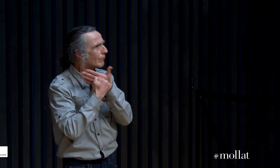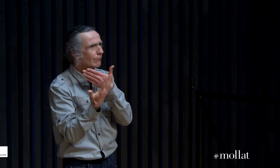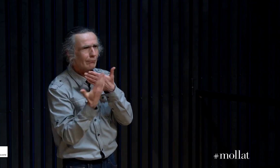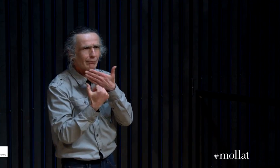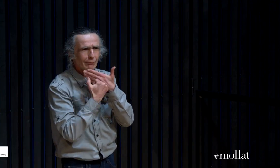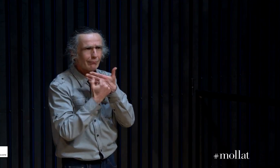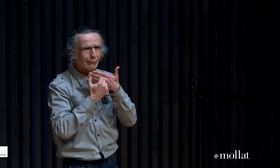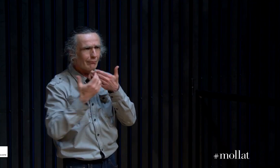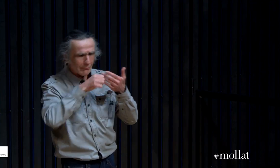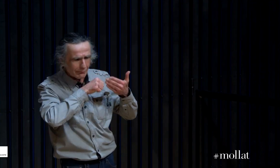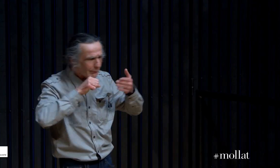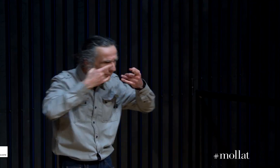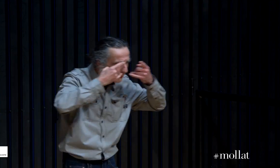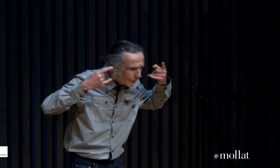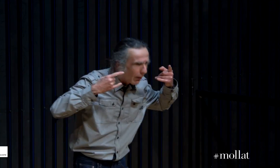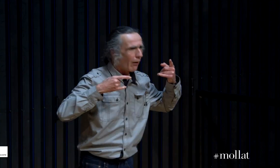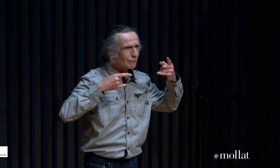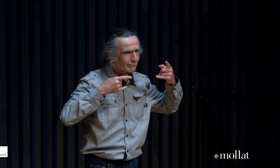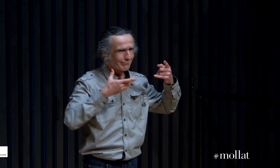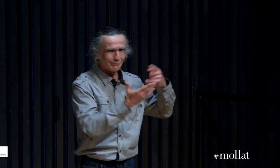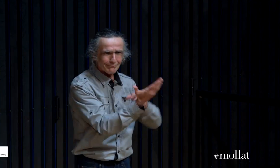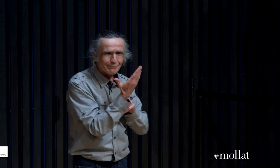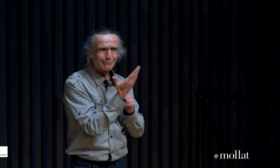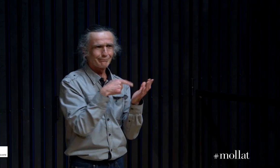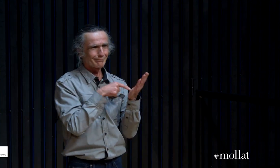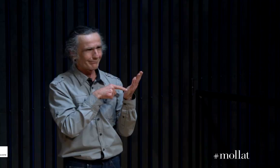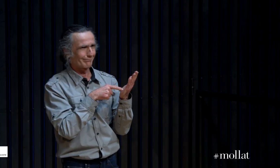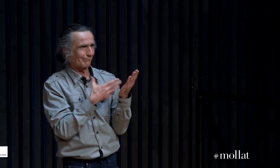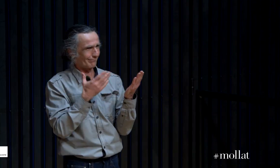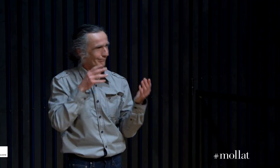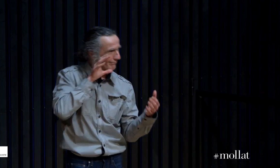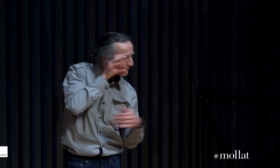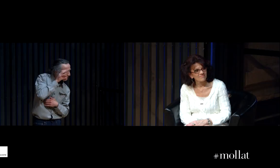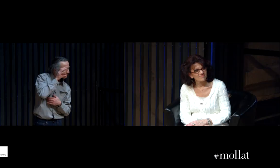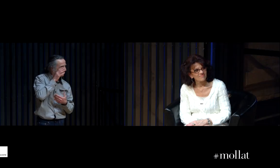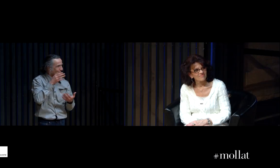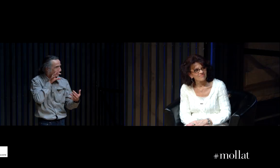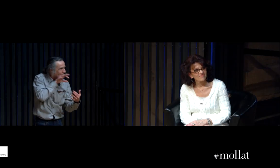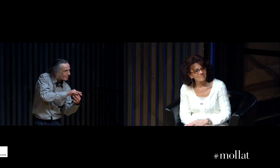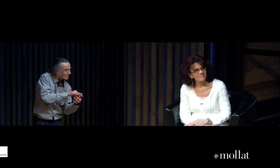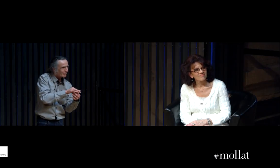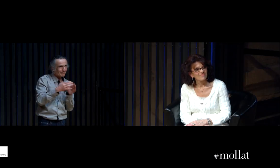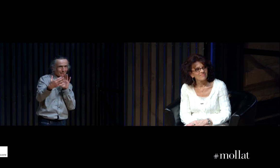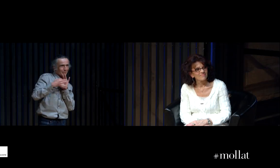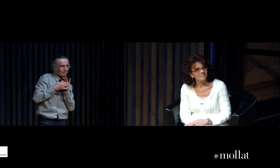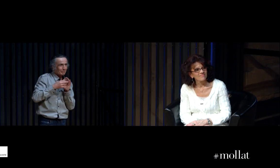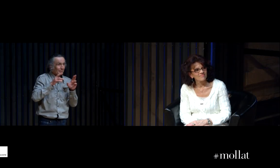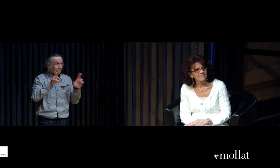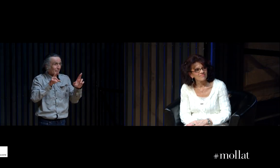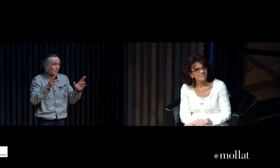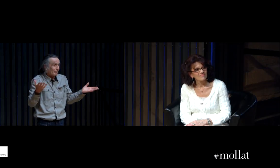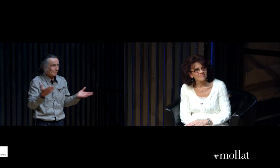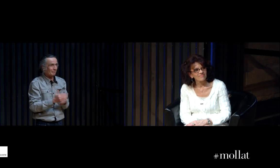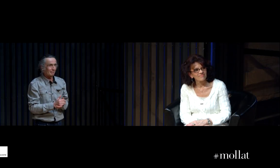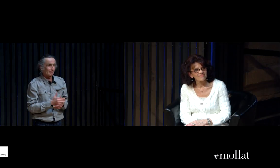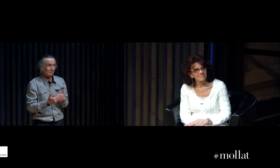maintenant de notre ouvrage. Ils commencent à frapper à nos portes. Ils essayent de nous inviter. Voilà, ils sont peut-être curieux.